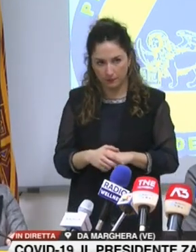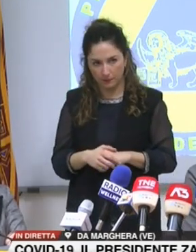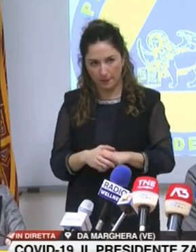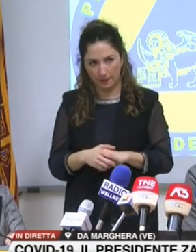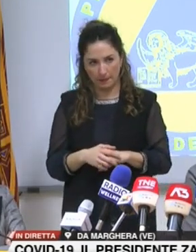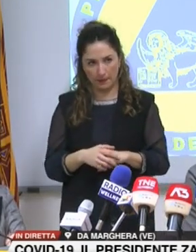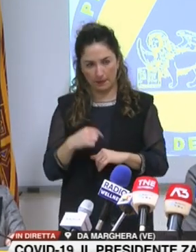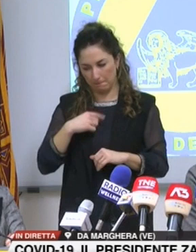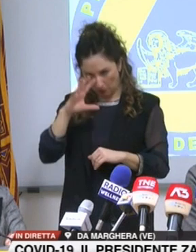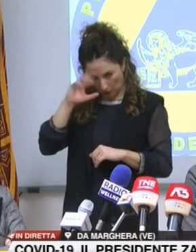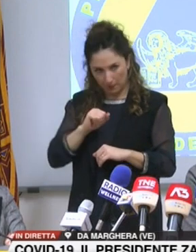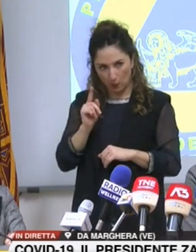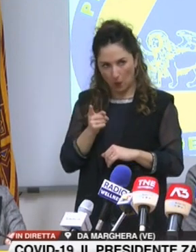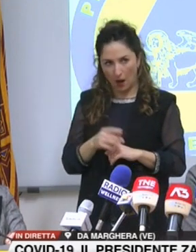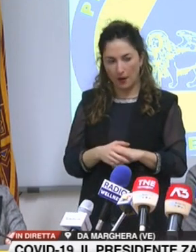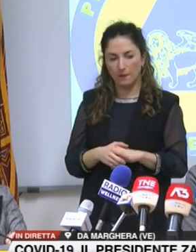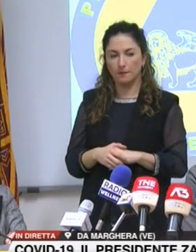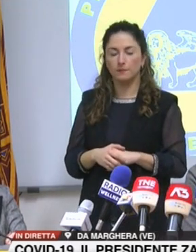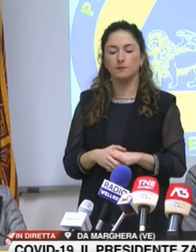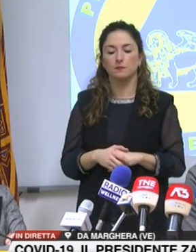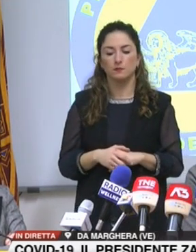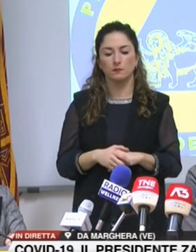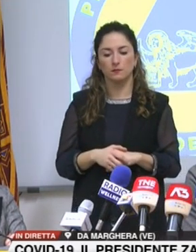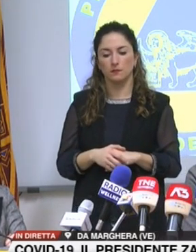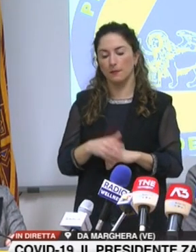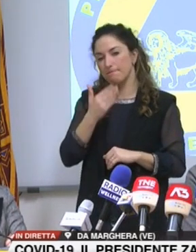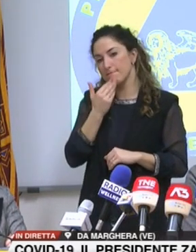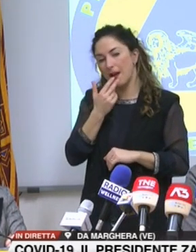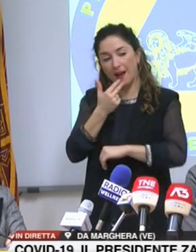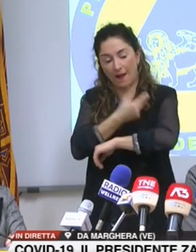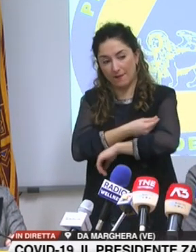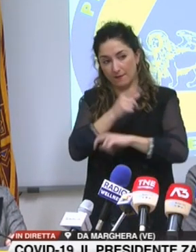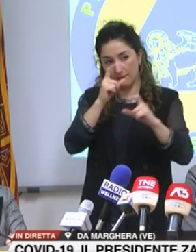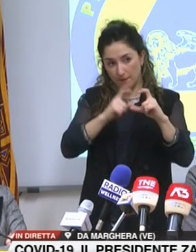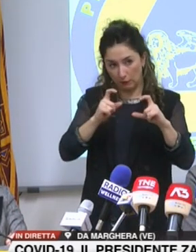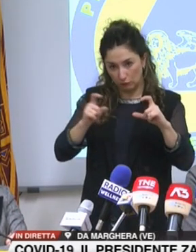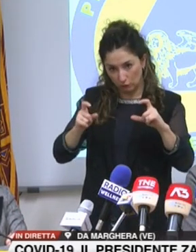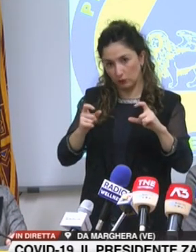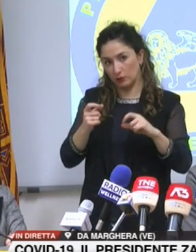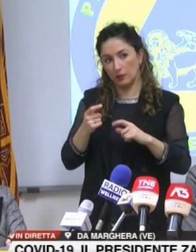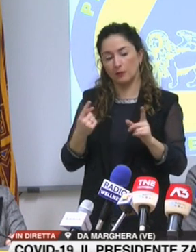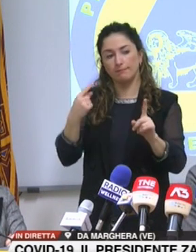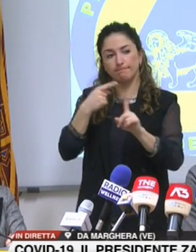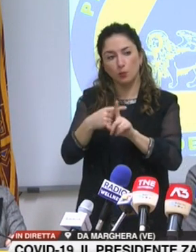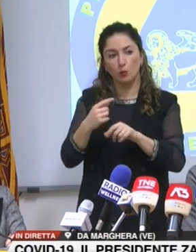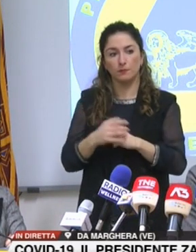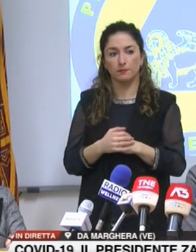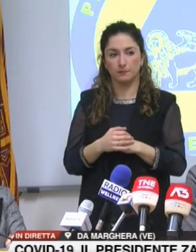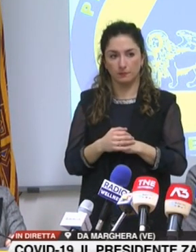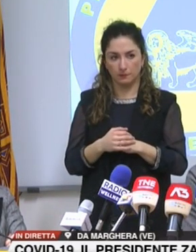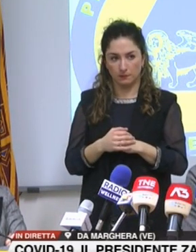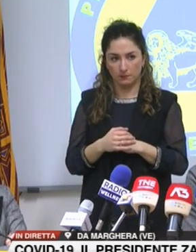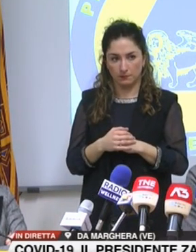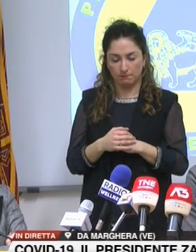Ho capito che anche in virtù purtroppo della carenza dei vaccini, ma anche per stroncare altre iniziative furbesche